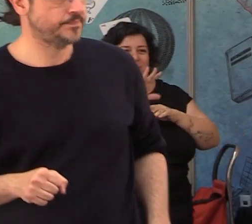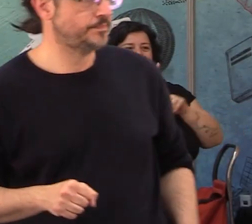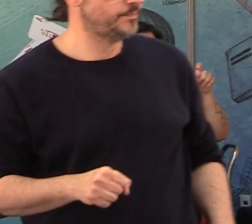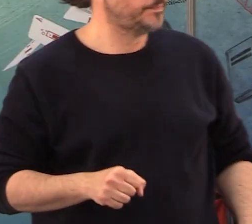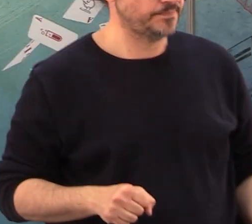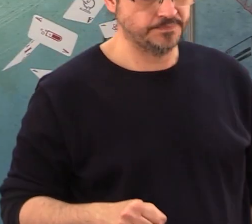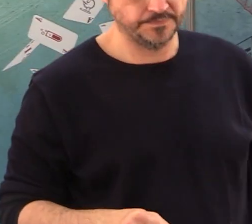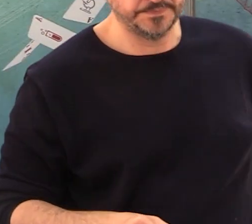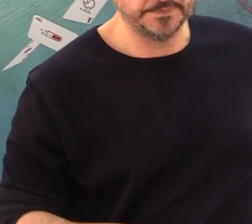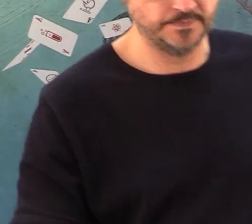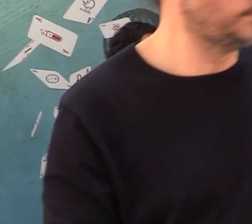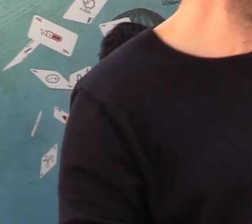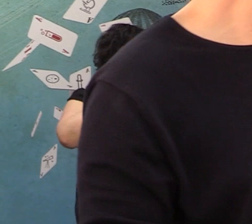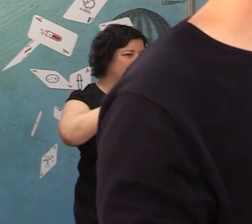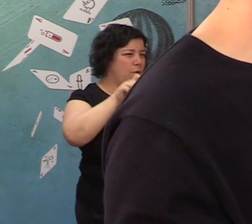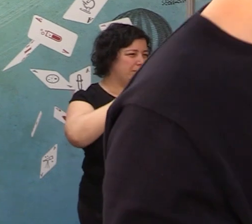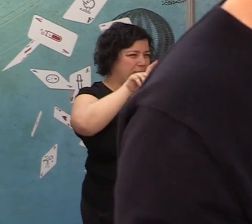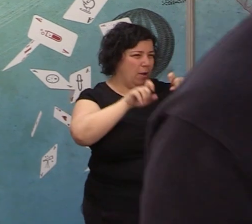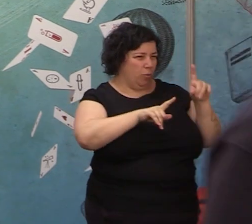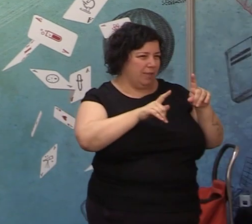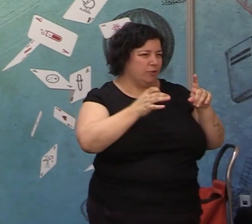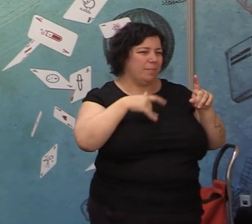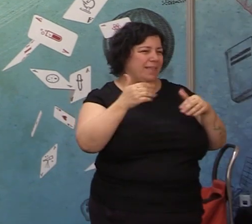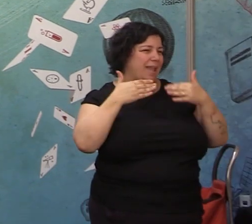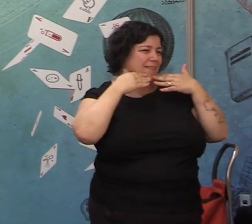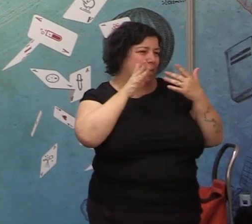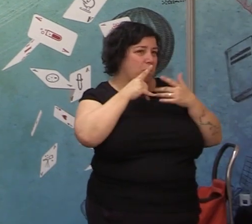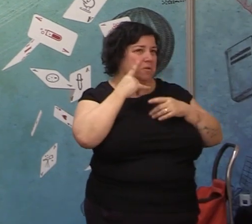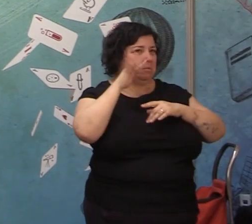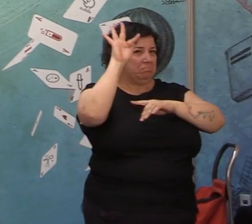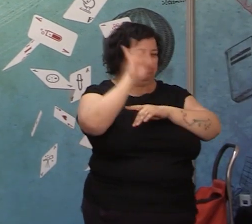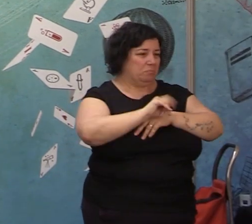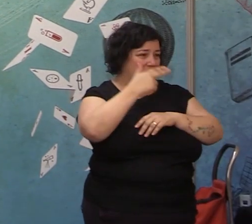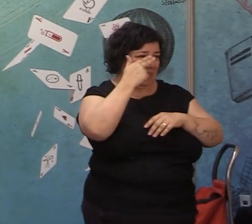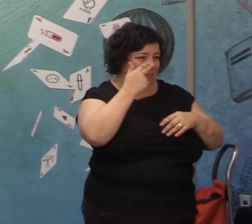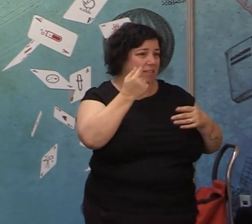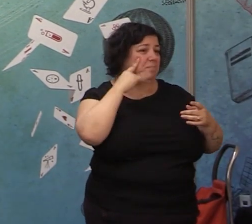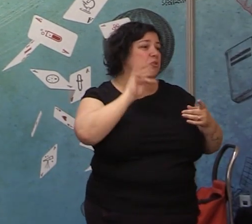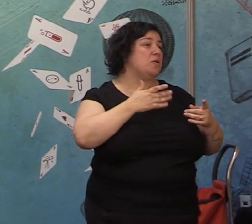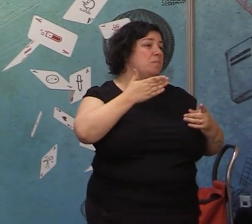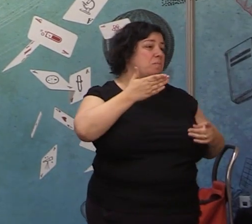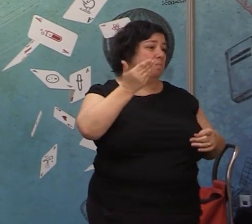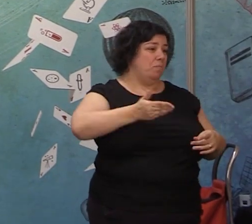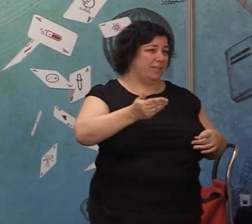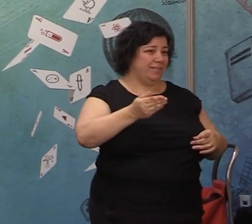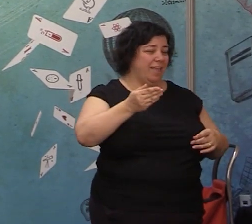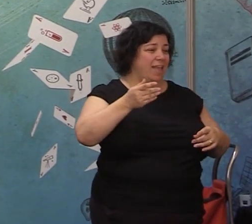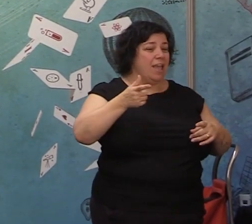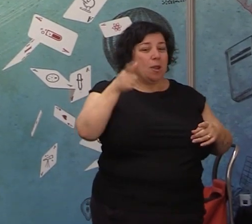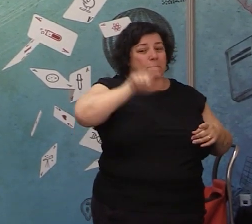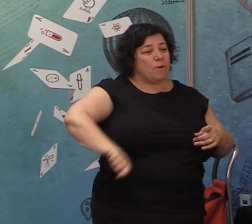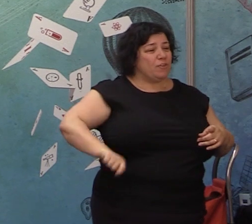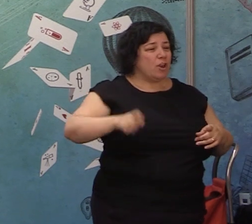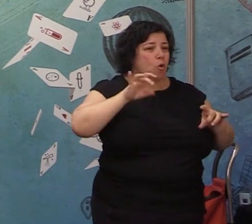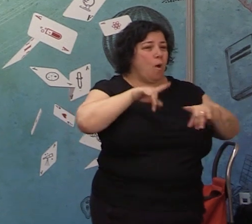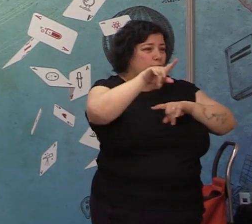Hola, bueno, realmente no es una pregunta, era agradecerte muchísimo porque me ha parecido súper interesante. Creo que es muy importante que haya profesionales como tú